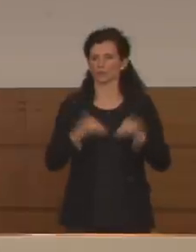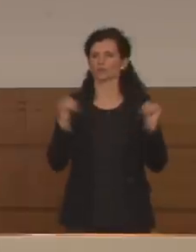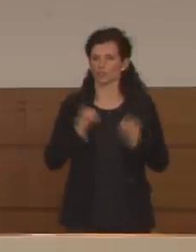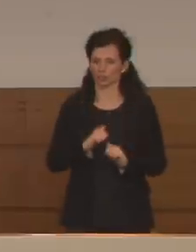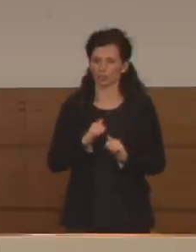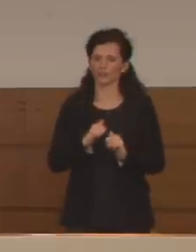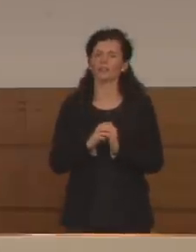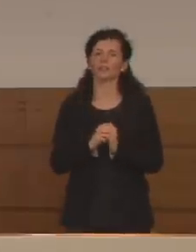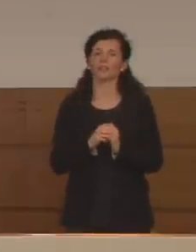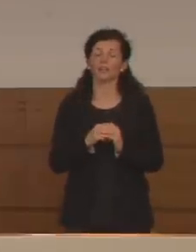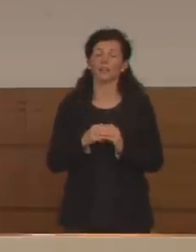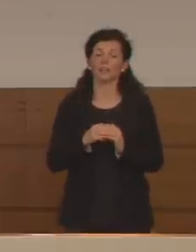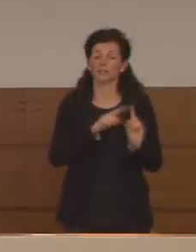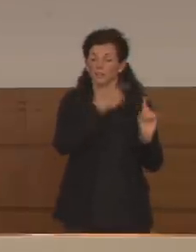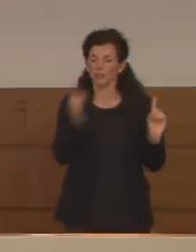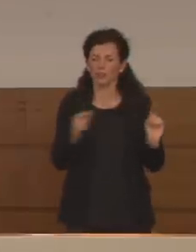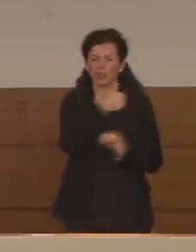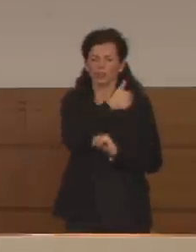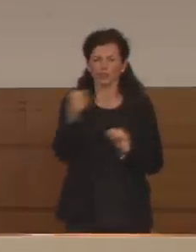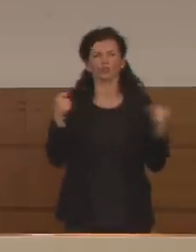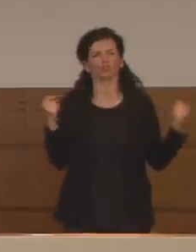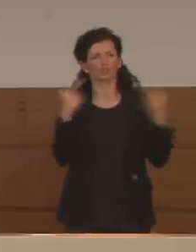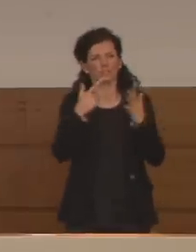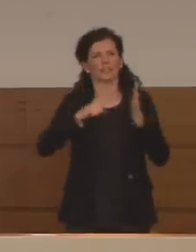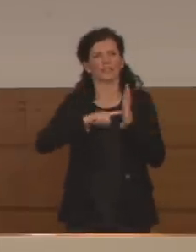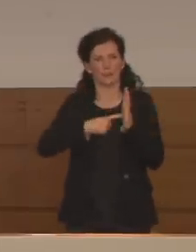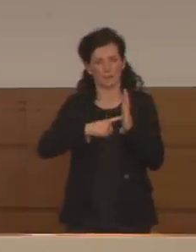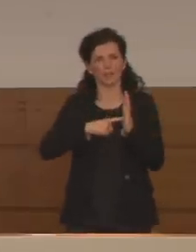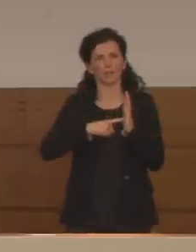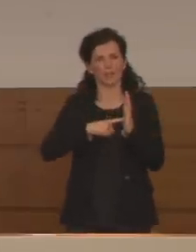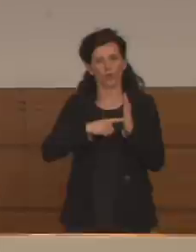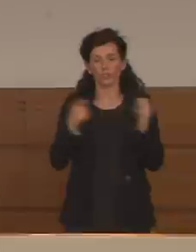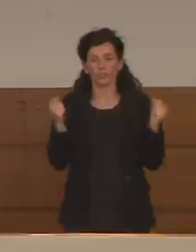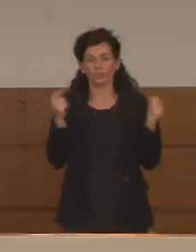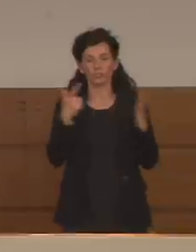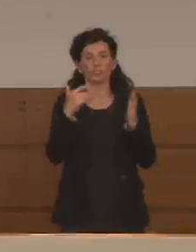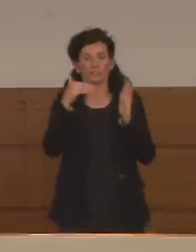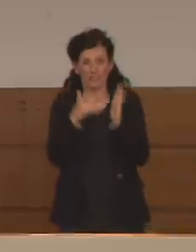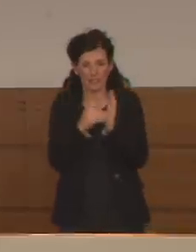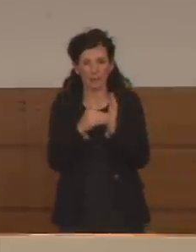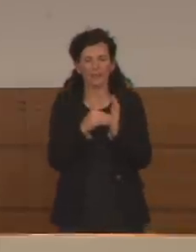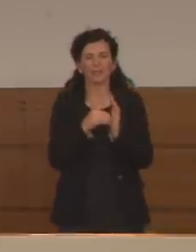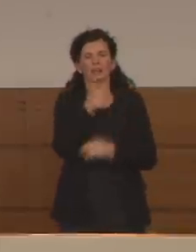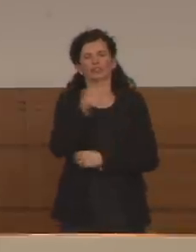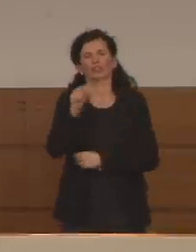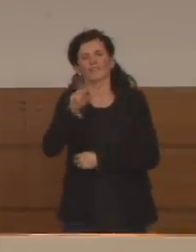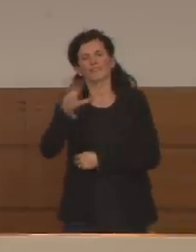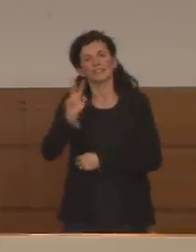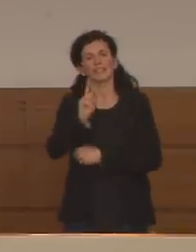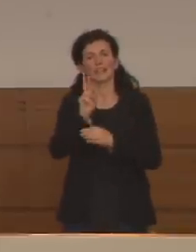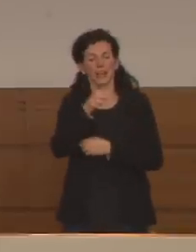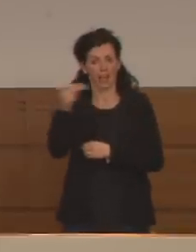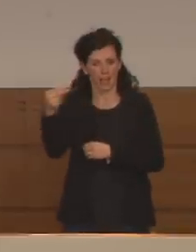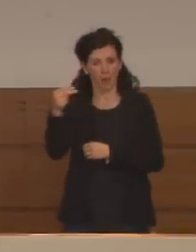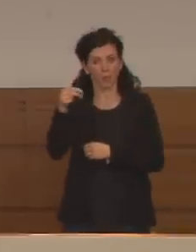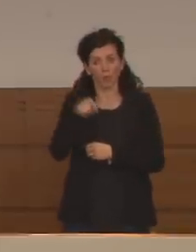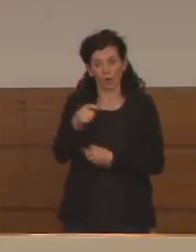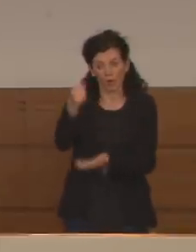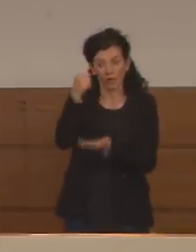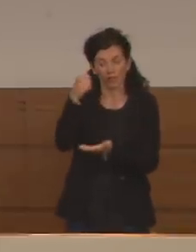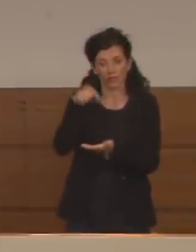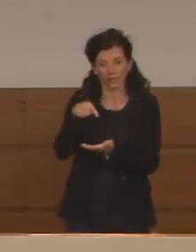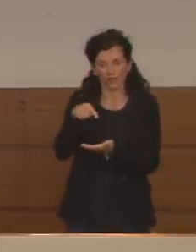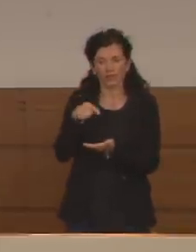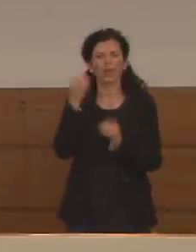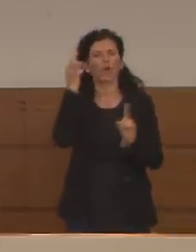raccolto 117 milioni e 17.123 euro queste risorse all'anno